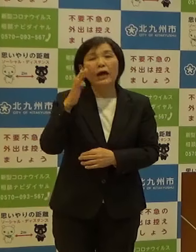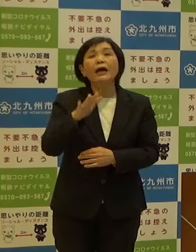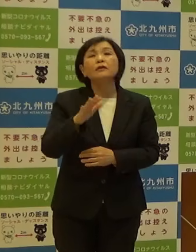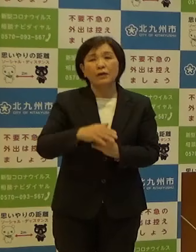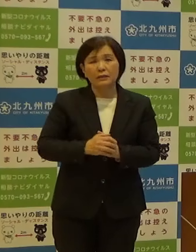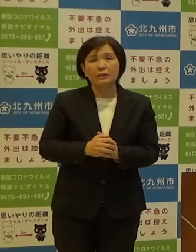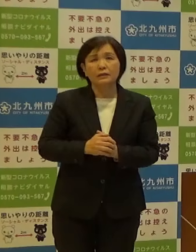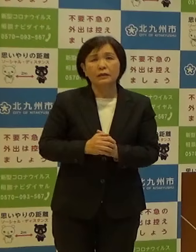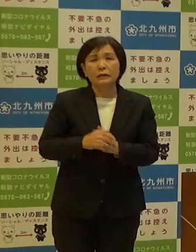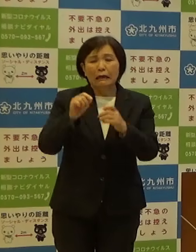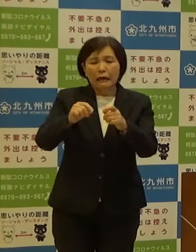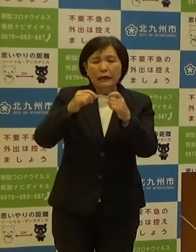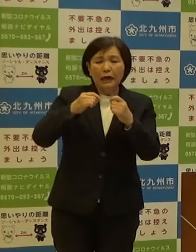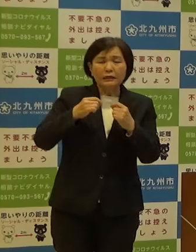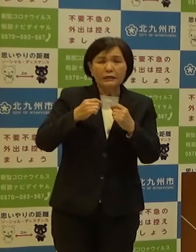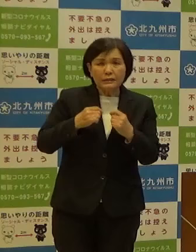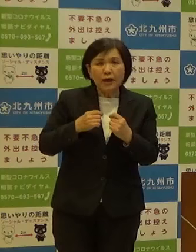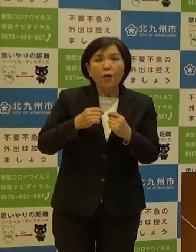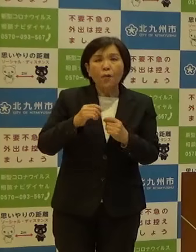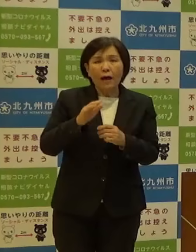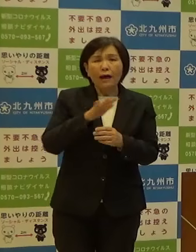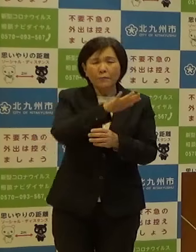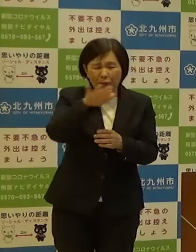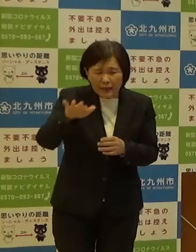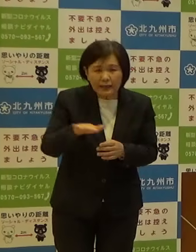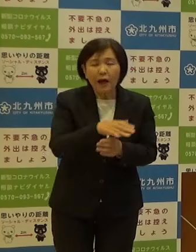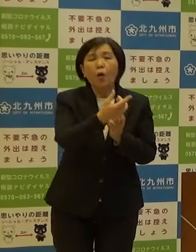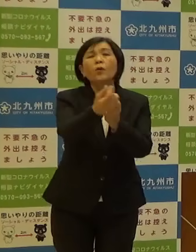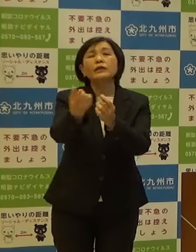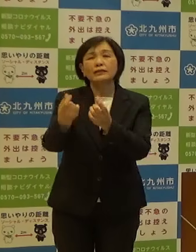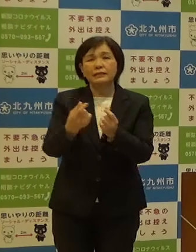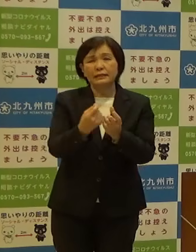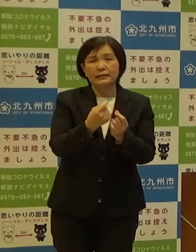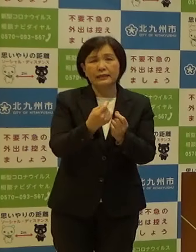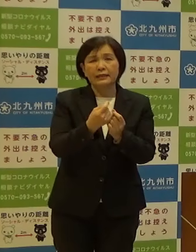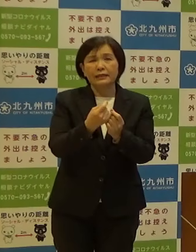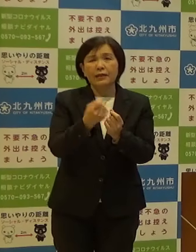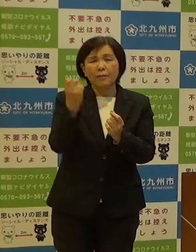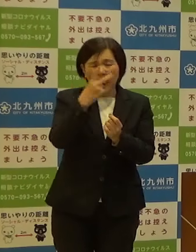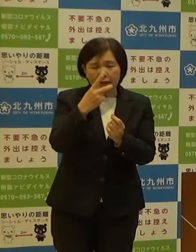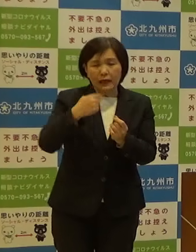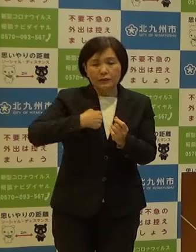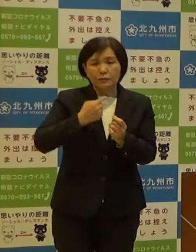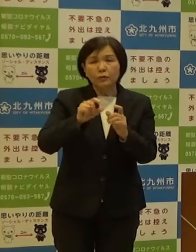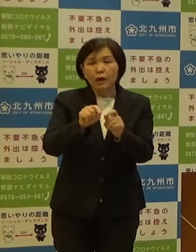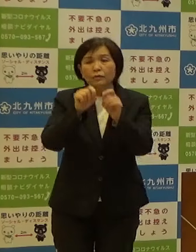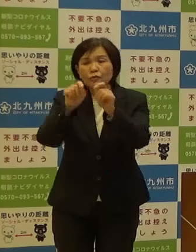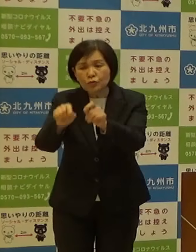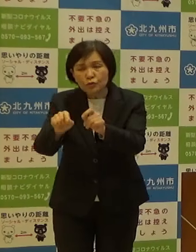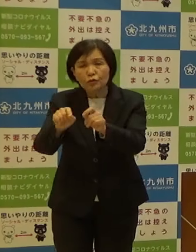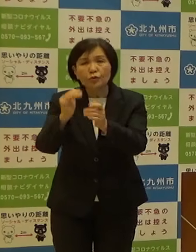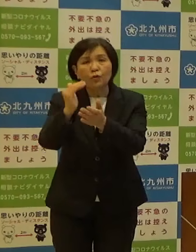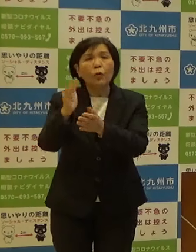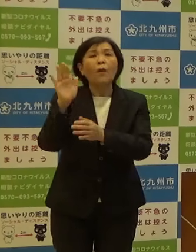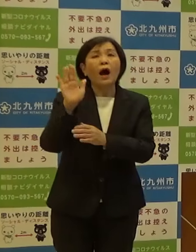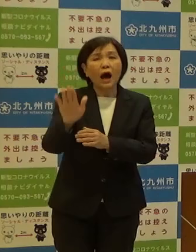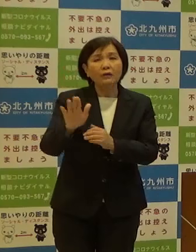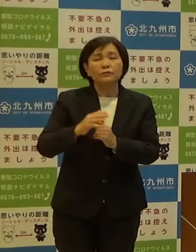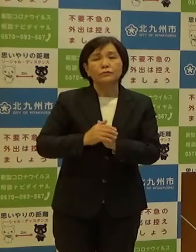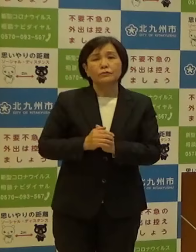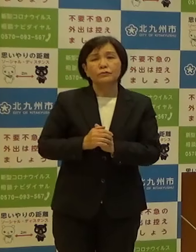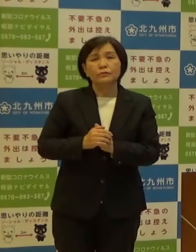も感染することがあります。誰しも感染させることがあるわけでございまして、